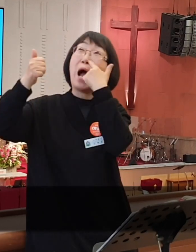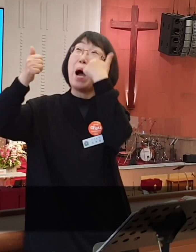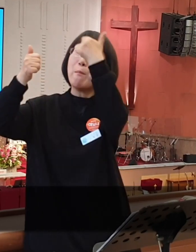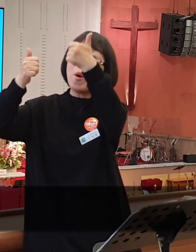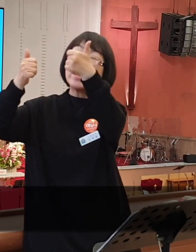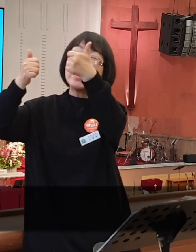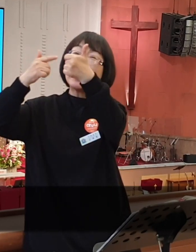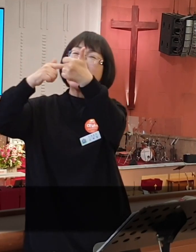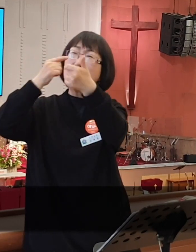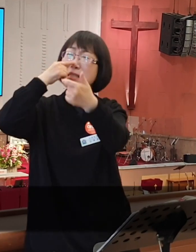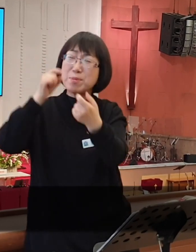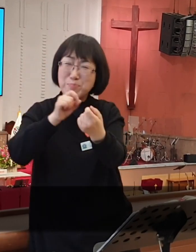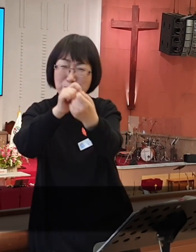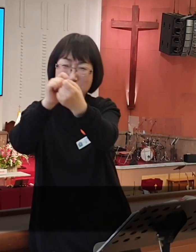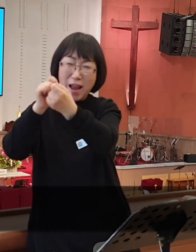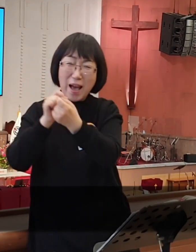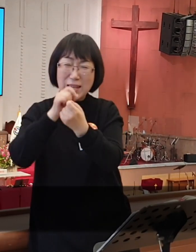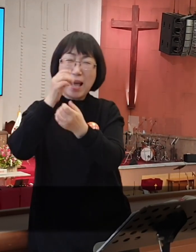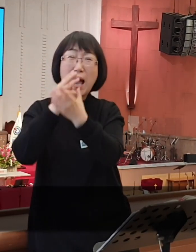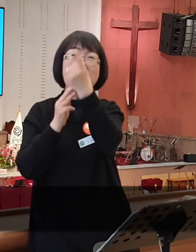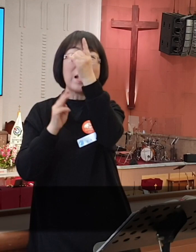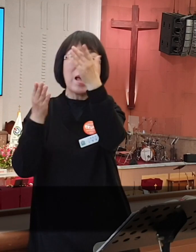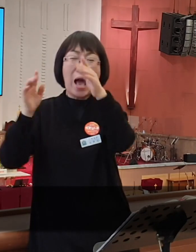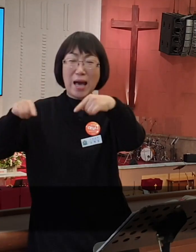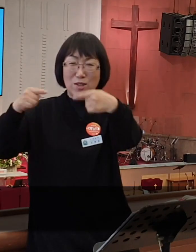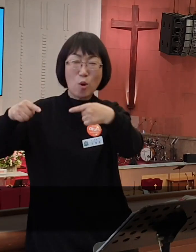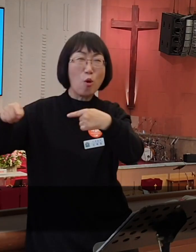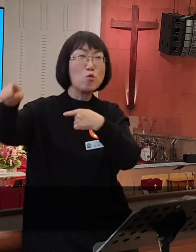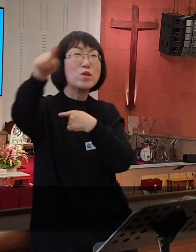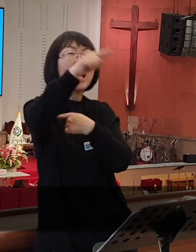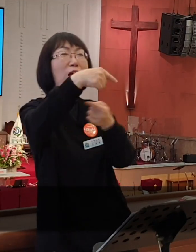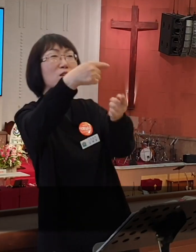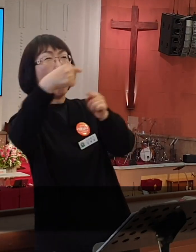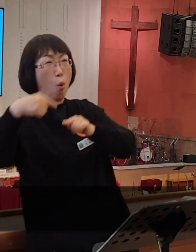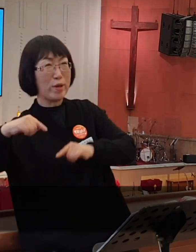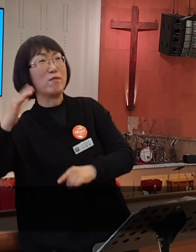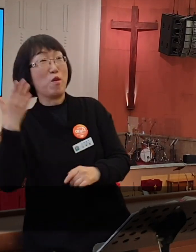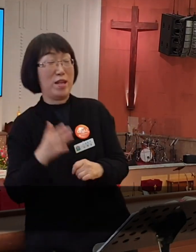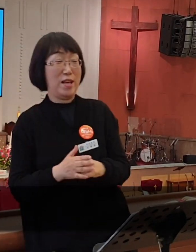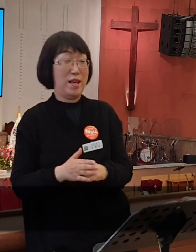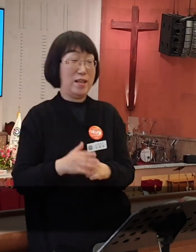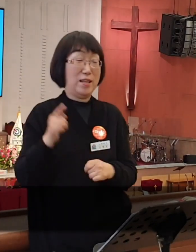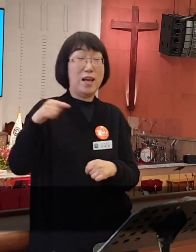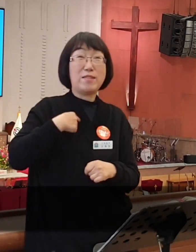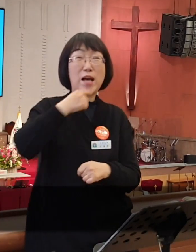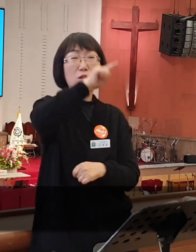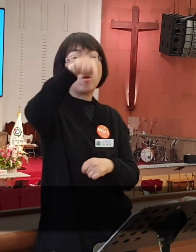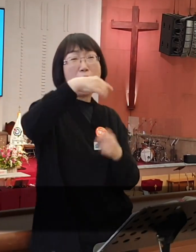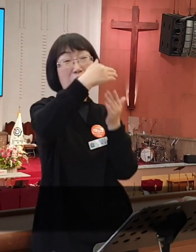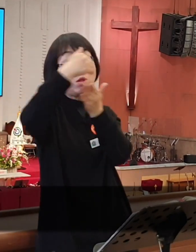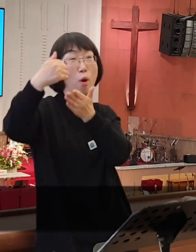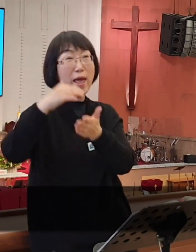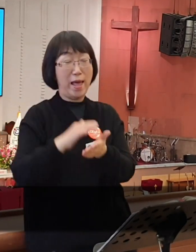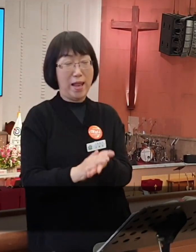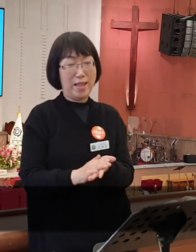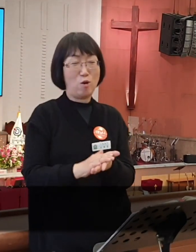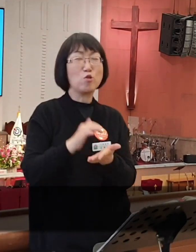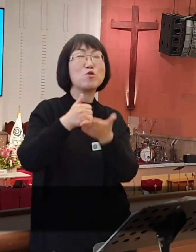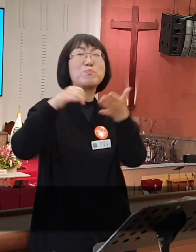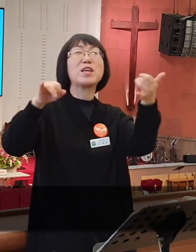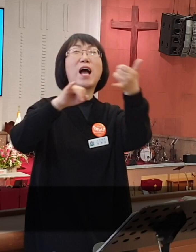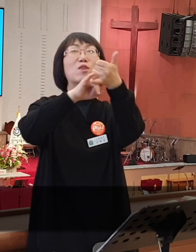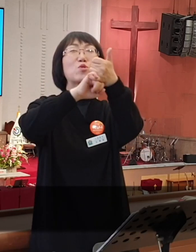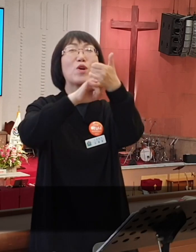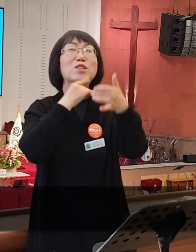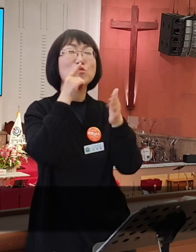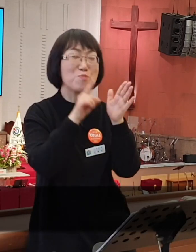아버지의 그 친밀함, 그 하나됨만으로 너희가 들어오게 될 거라고, 그리로 내가 너희를 인도할 거라고 주님이